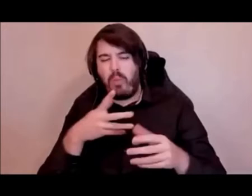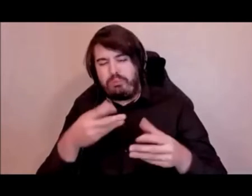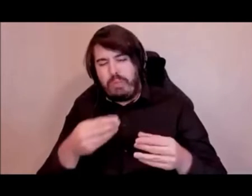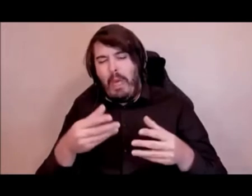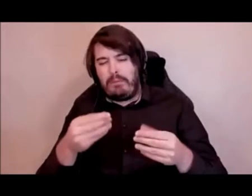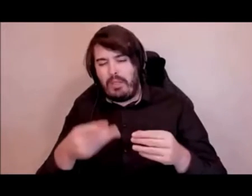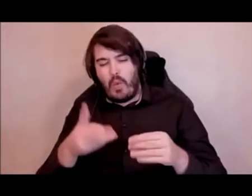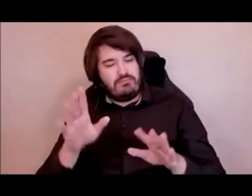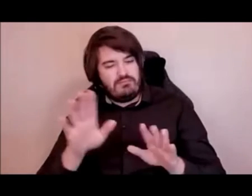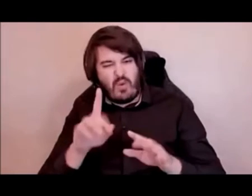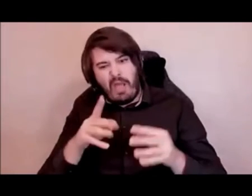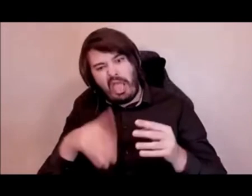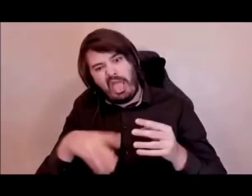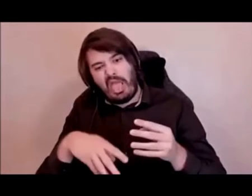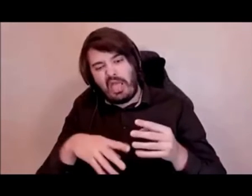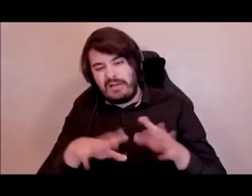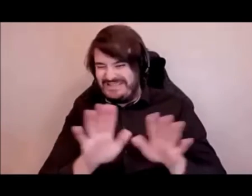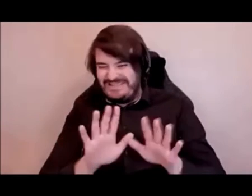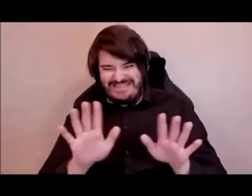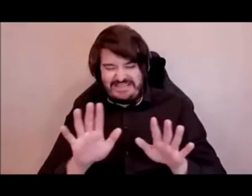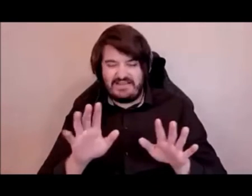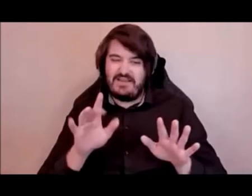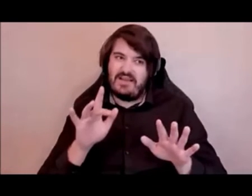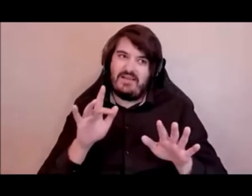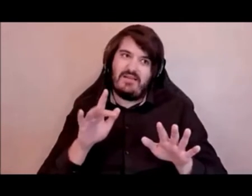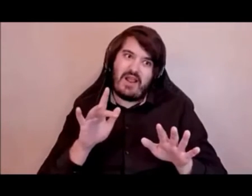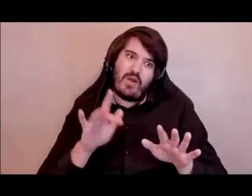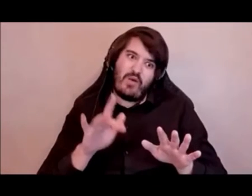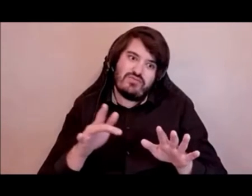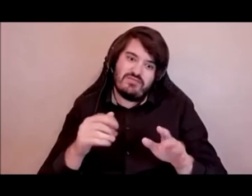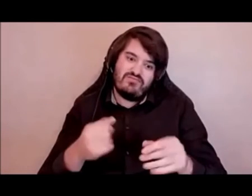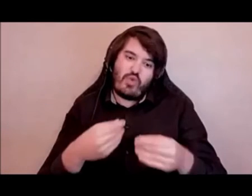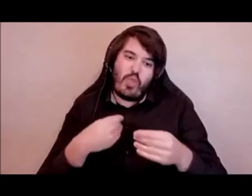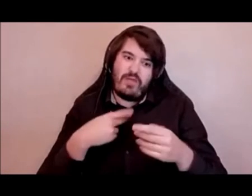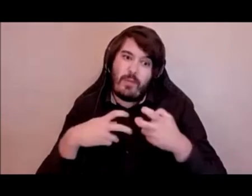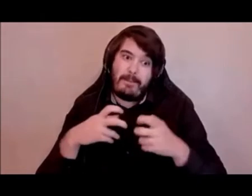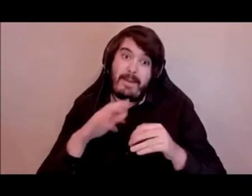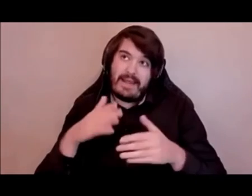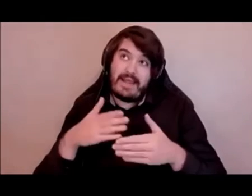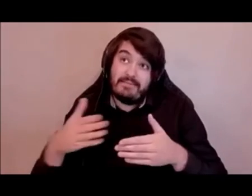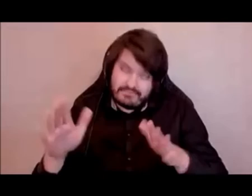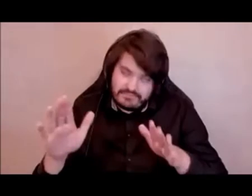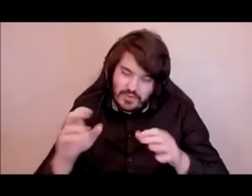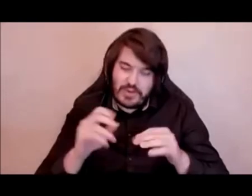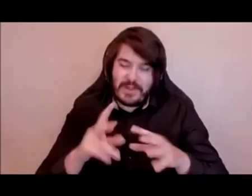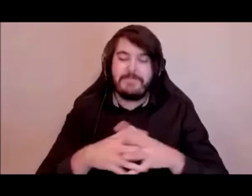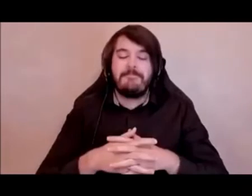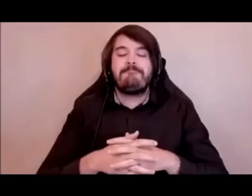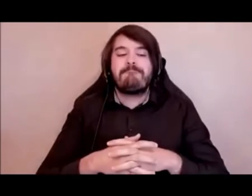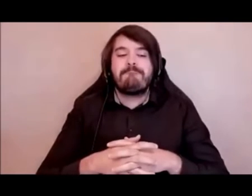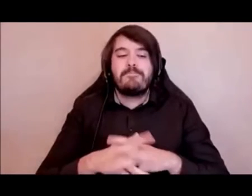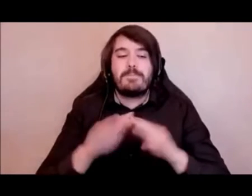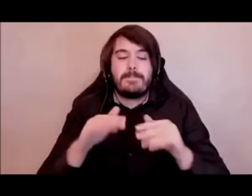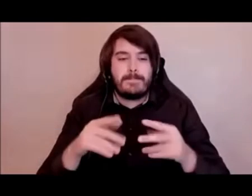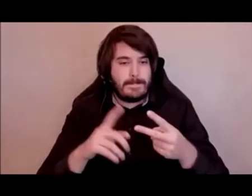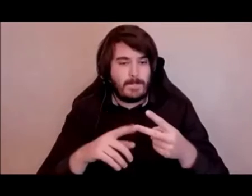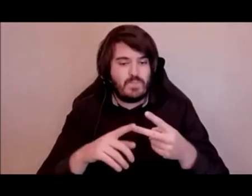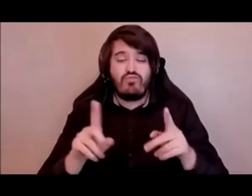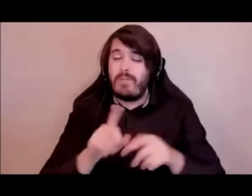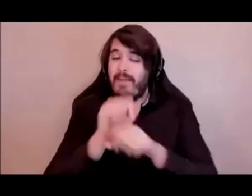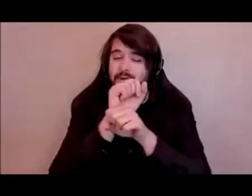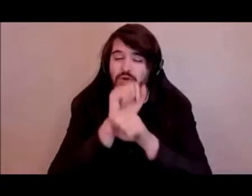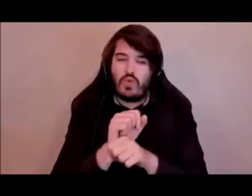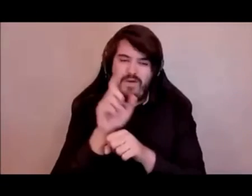On veut pas que ça dégouline parce que ça pourrait nous causer des problèmes. Ensuite, comme d'habitude,